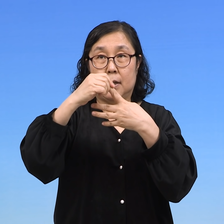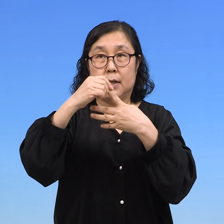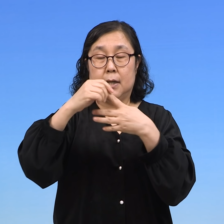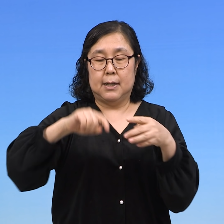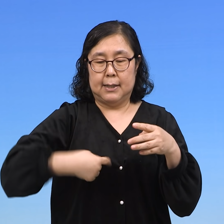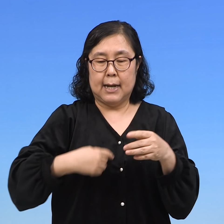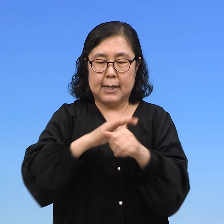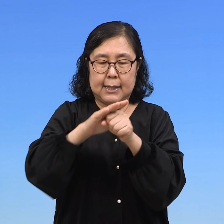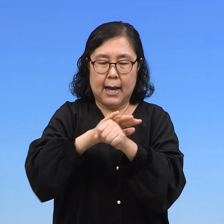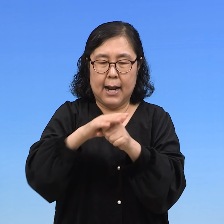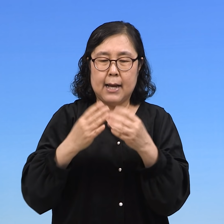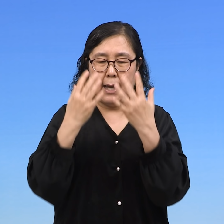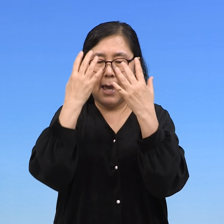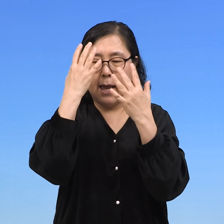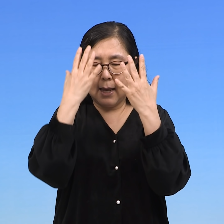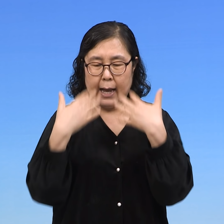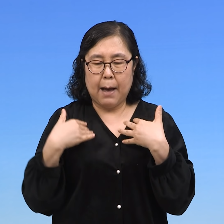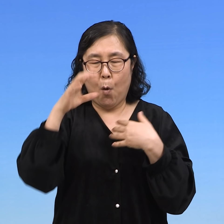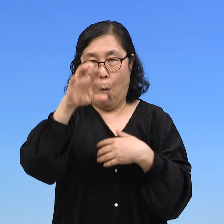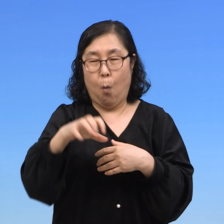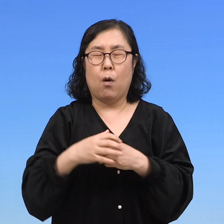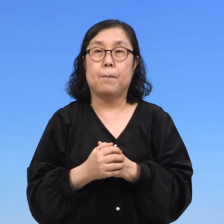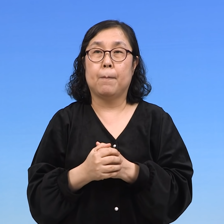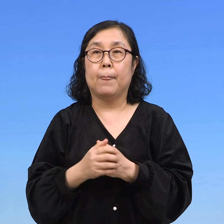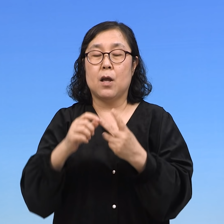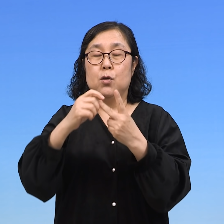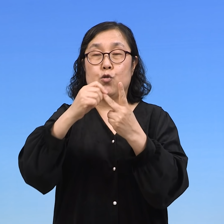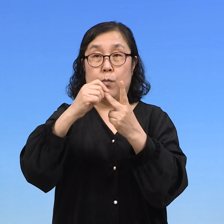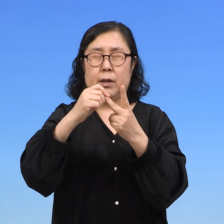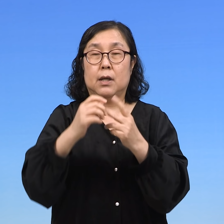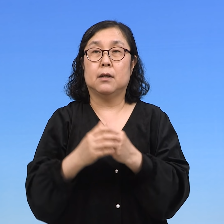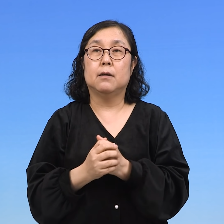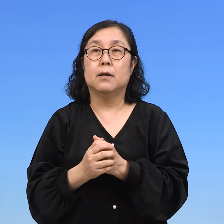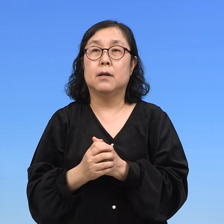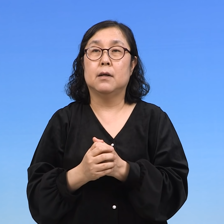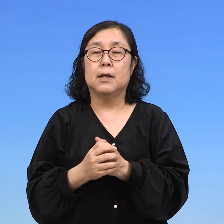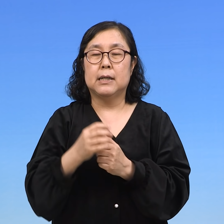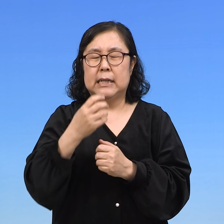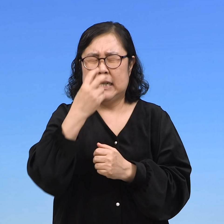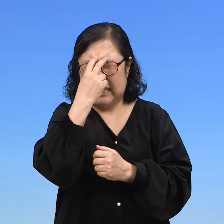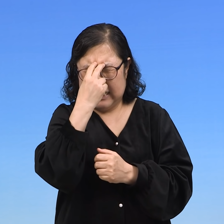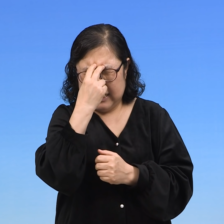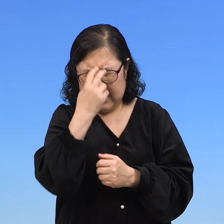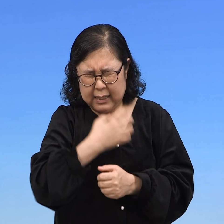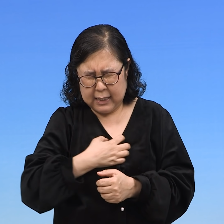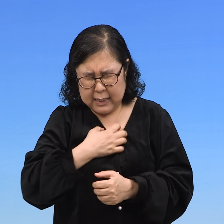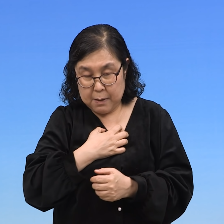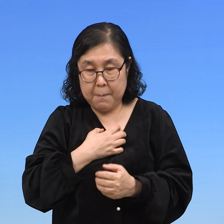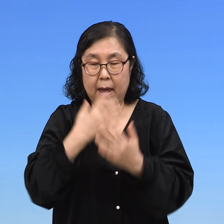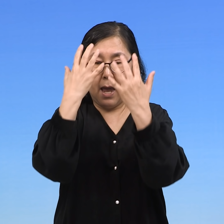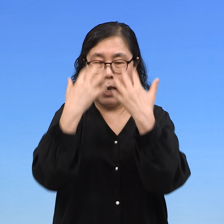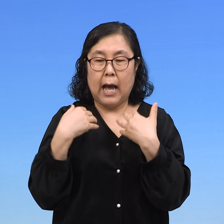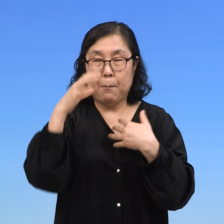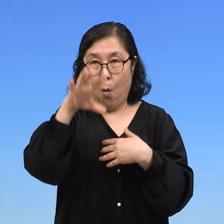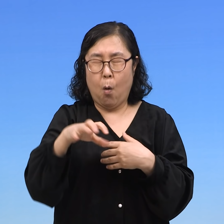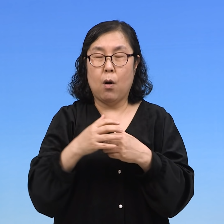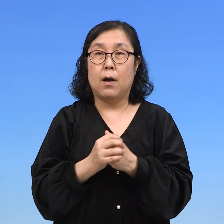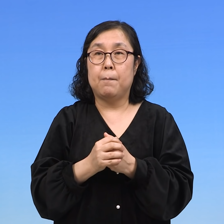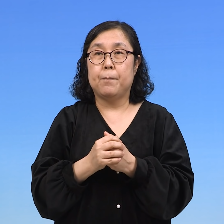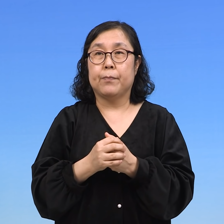감옥이 자기 사랑의 감옥이에요 자기 사랑의 감옥 두 번째가 근심의 감옥이에요 세